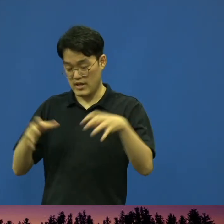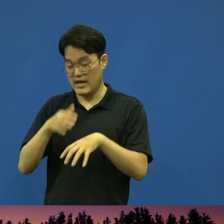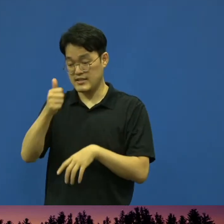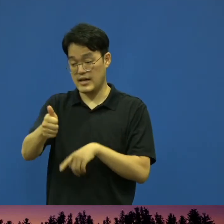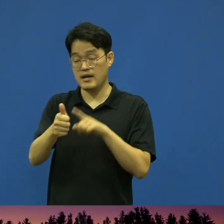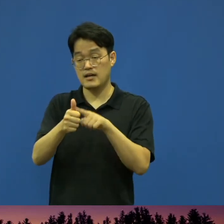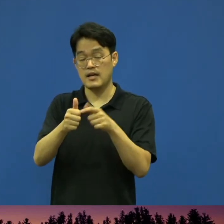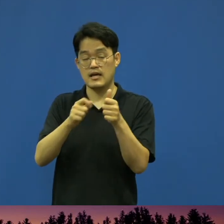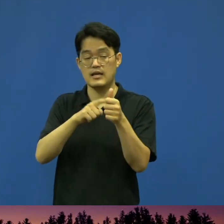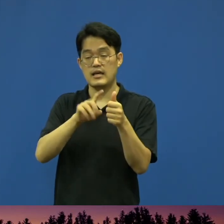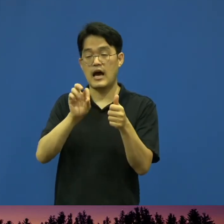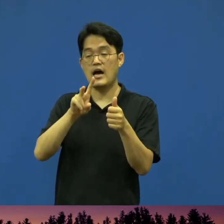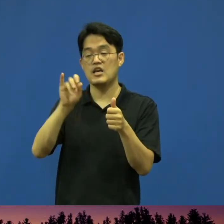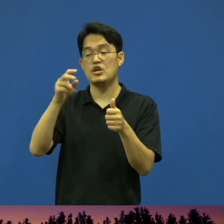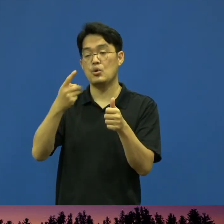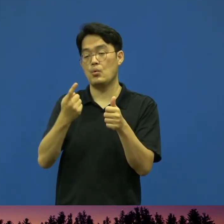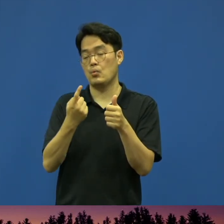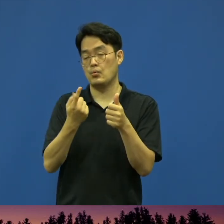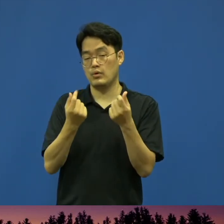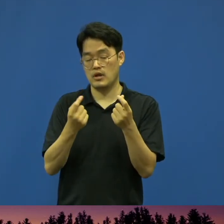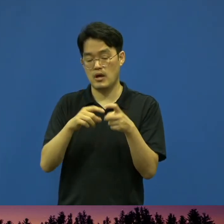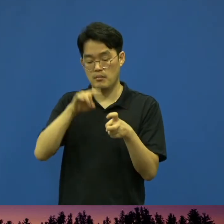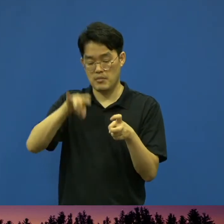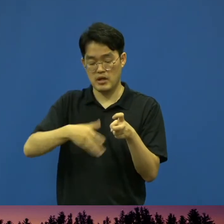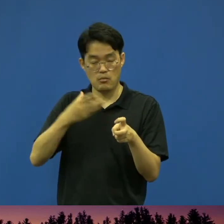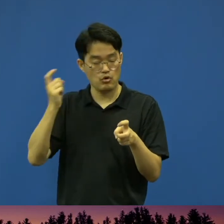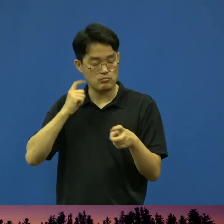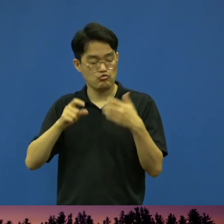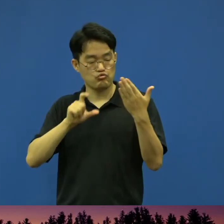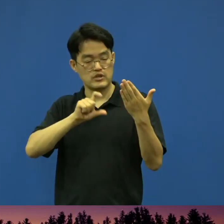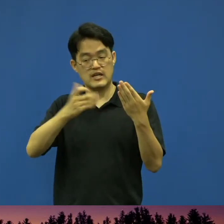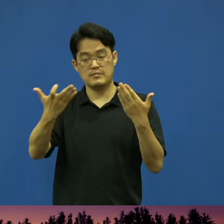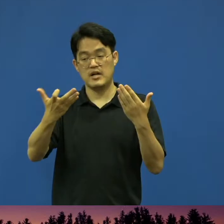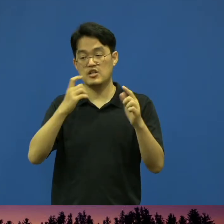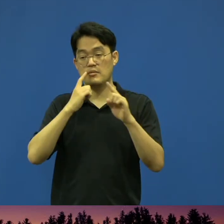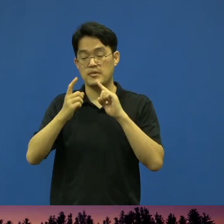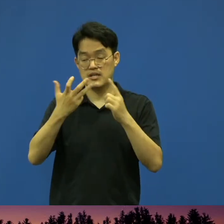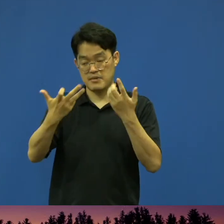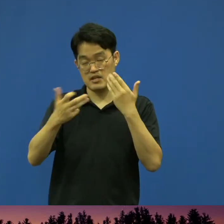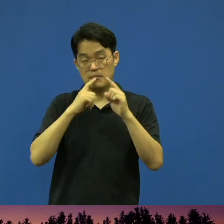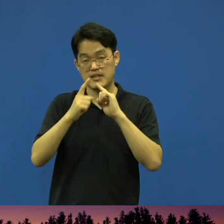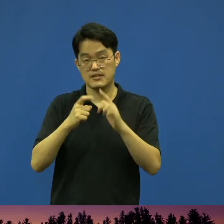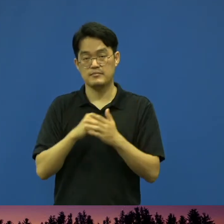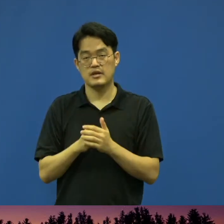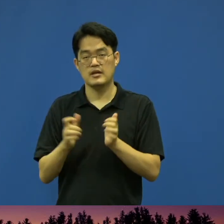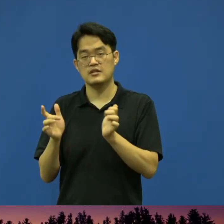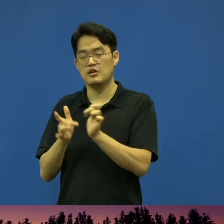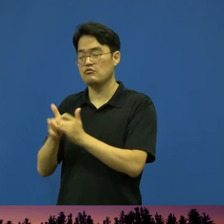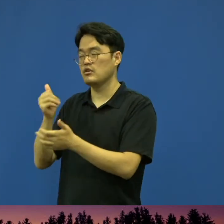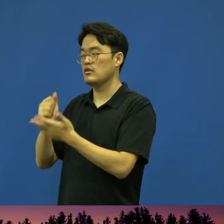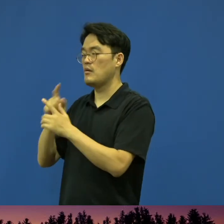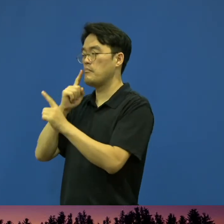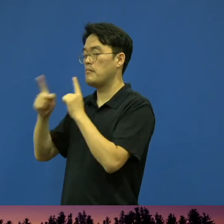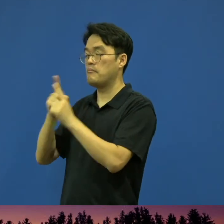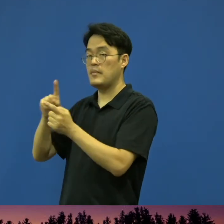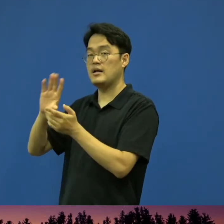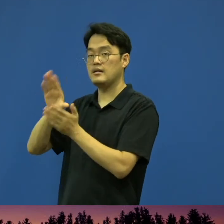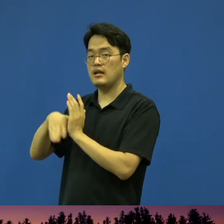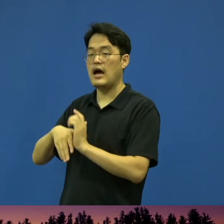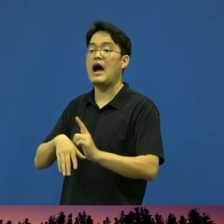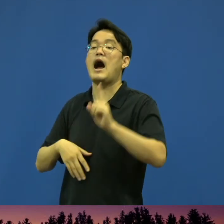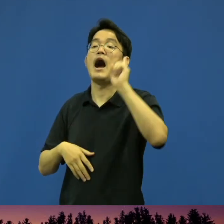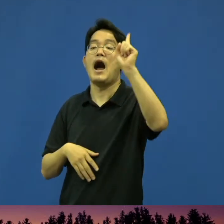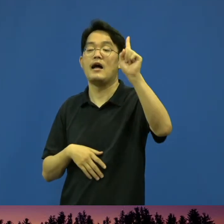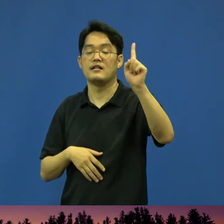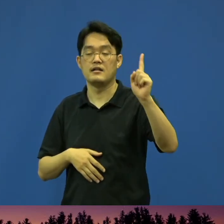9장 18절 우리가 잘 알다시피 거기 어떻게 기록하고 있습니까? 예수께서 이 말씀을 하실 때 한 관리가 와서